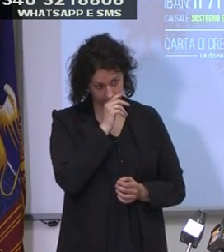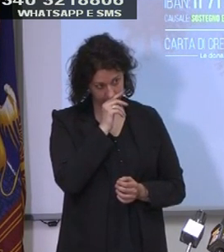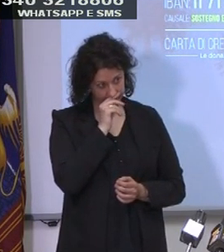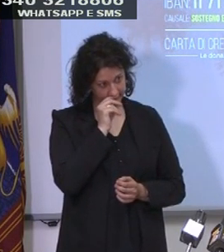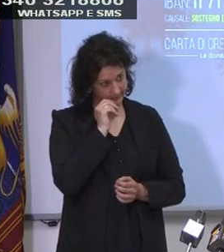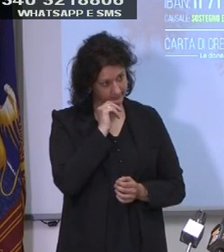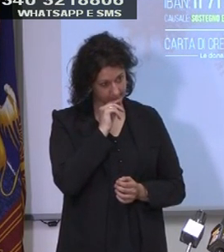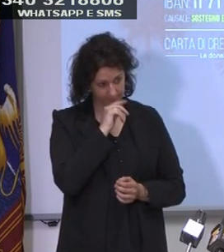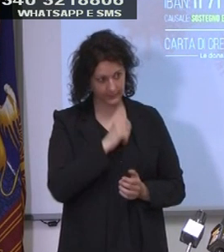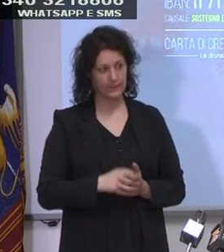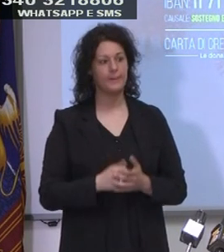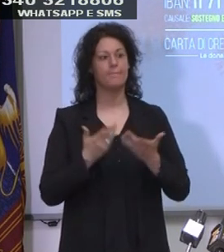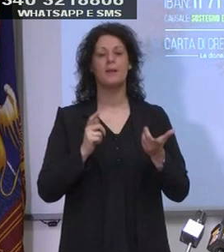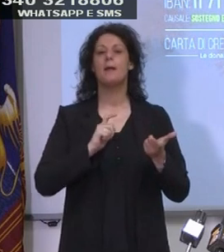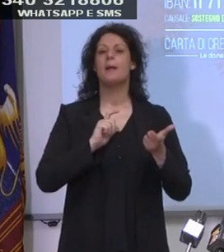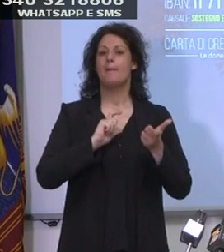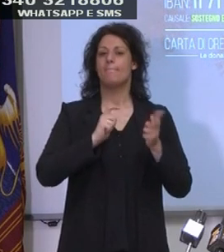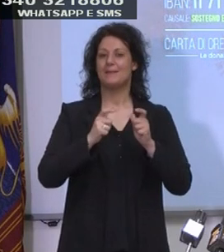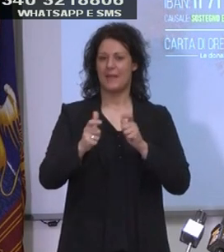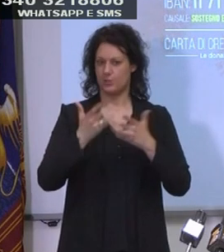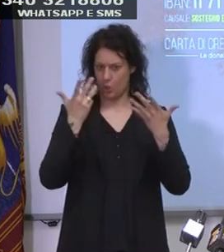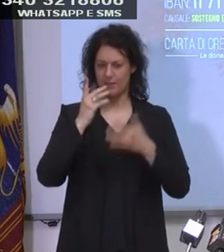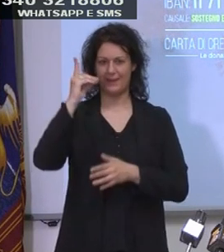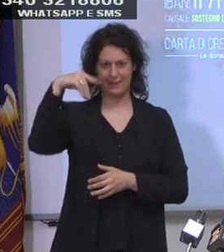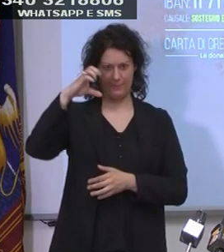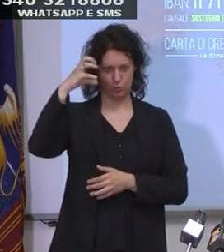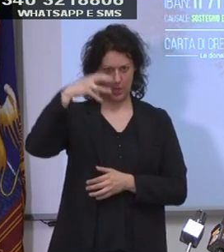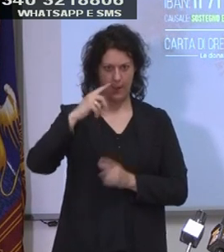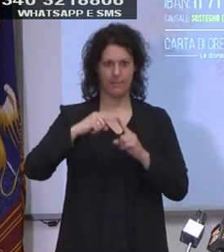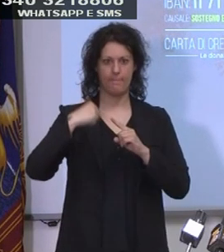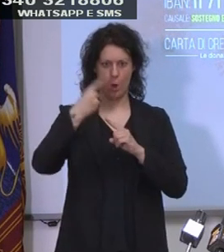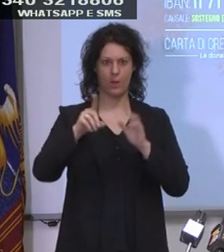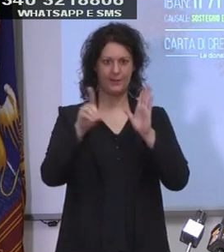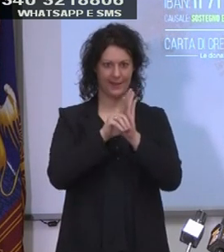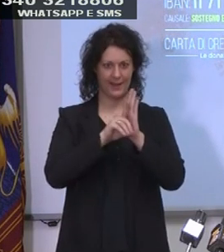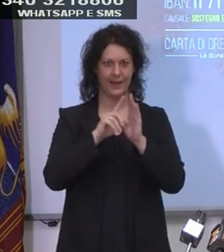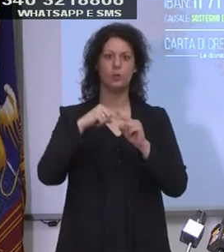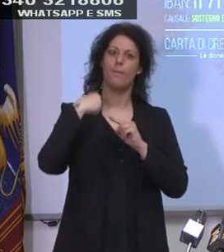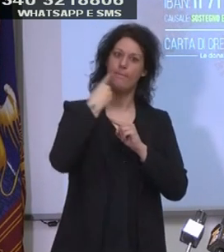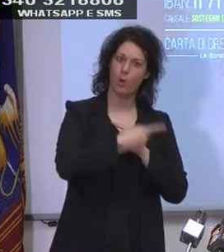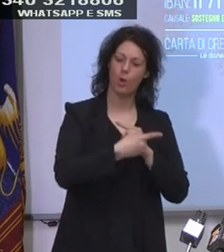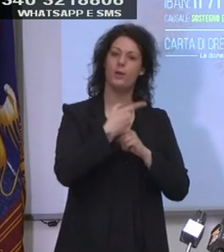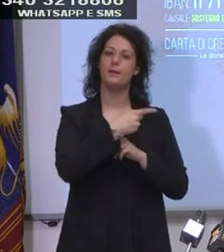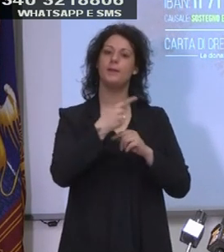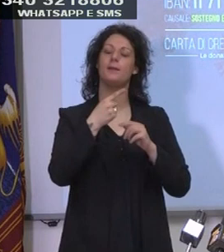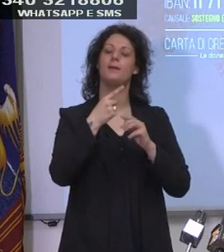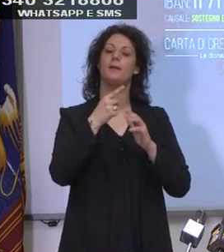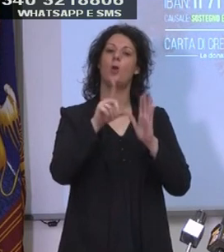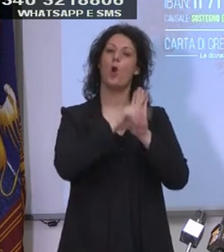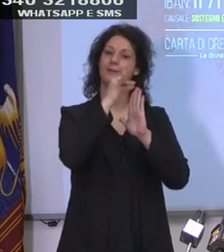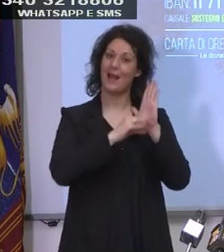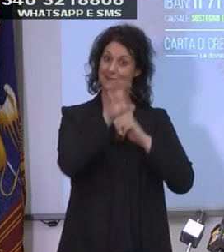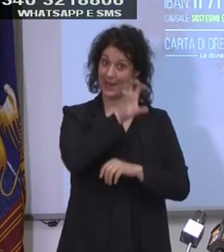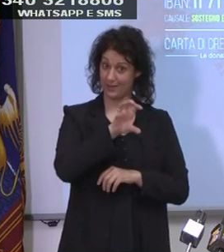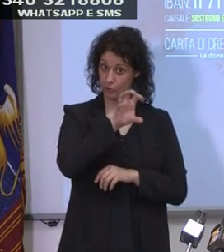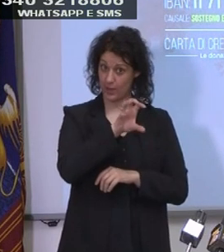I passaggi tecnici sono DPCM o decreto, poi bozza di ordinanza regionale che deve essere autorizzata o sì. No? Sì,